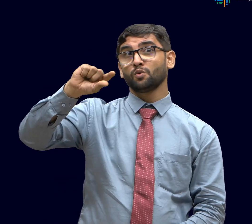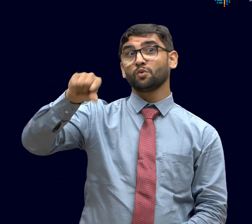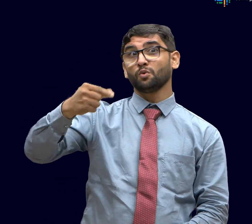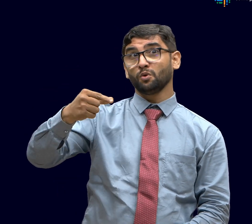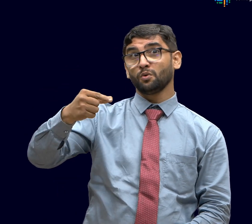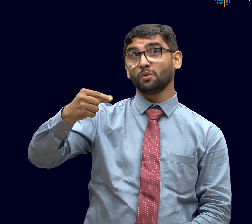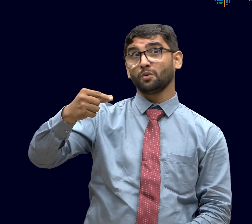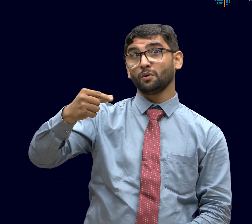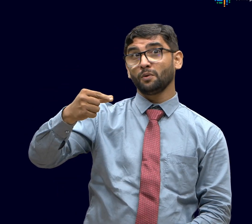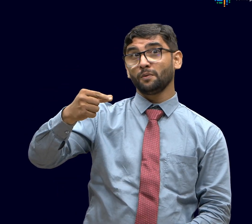ગુજરાતી,